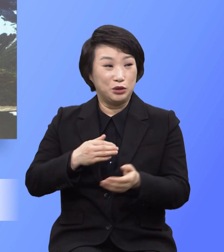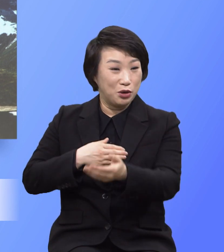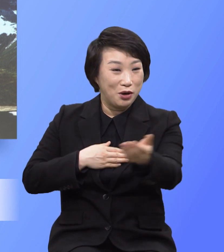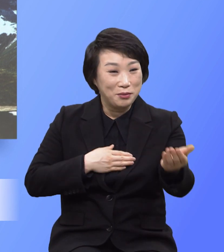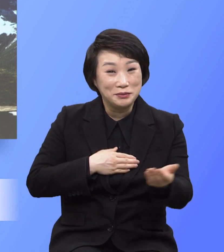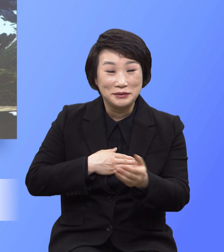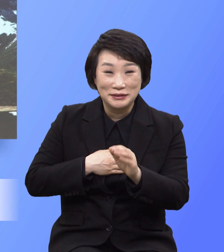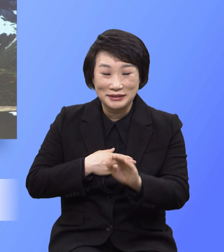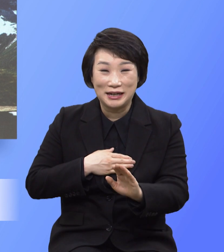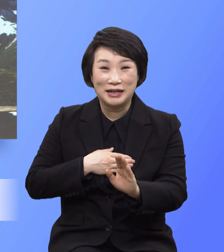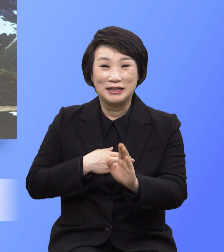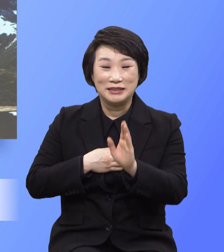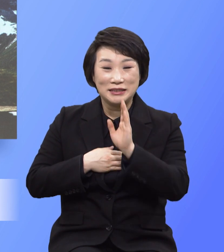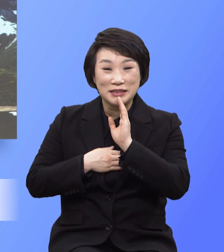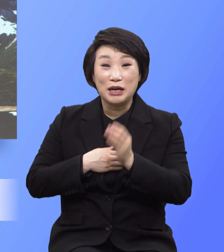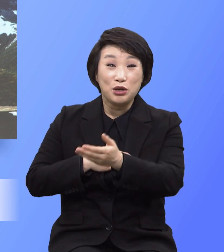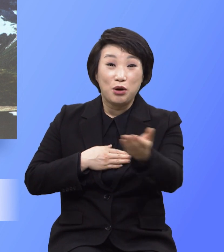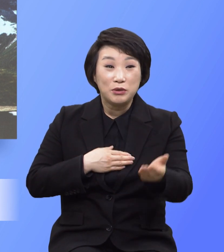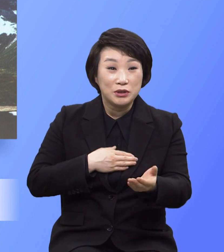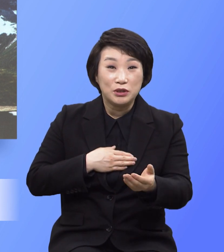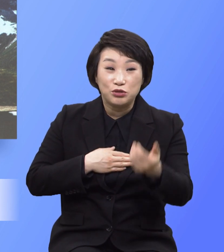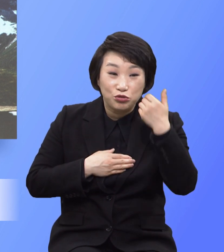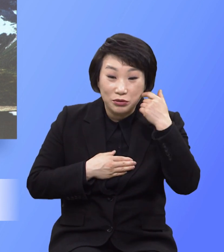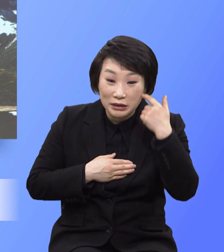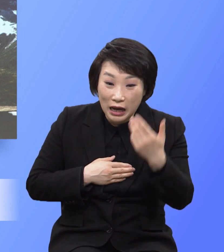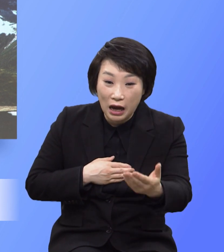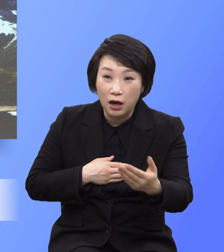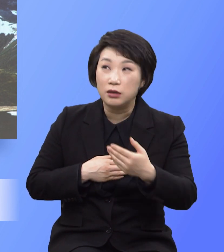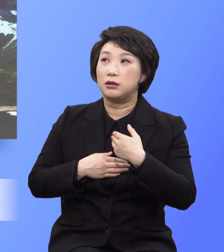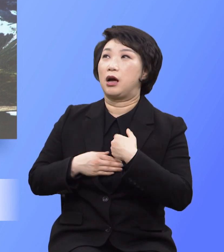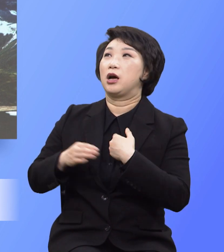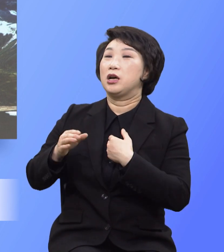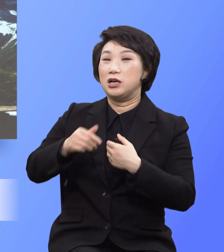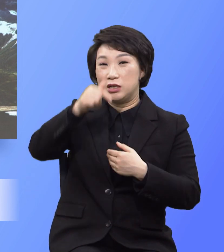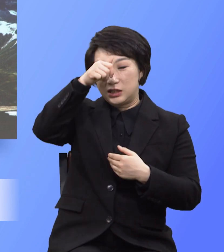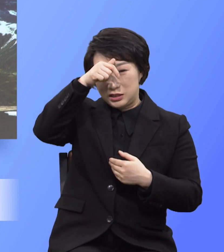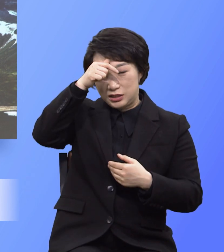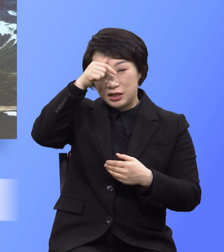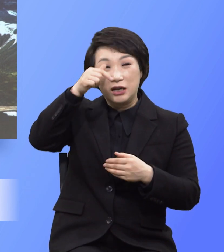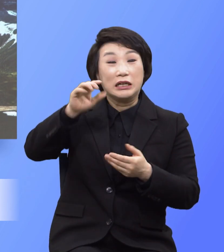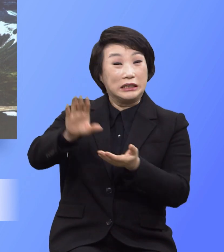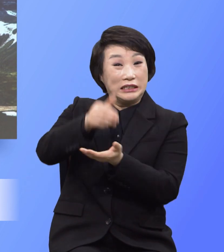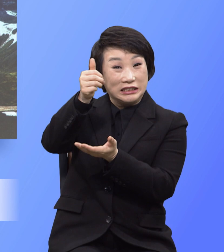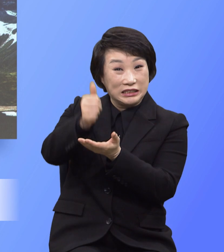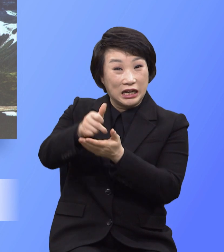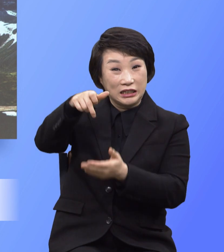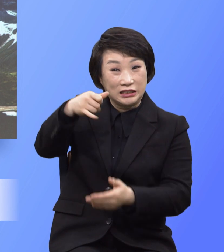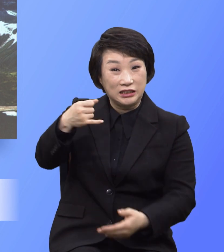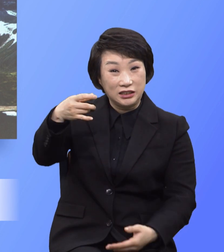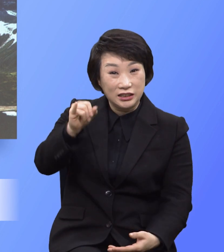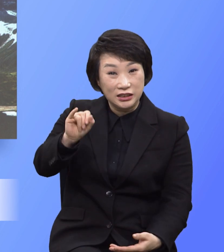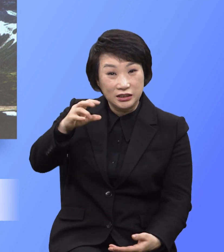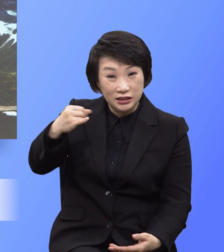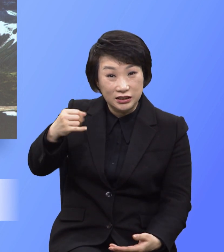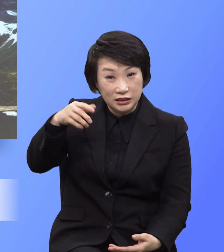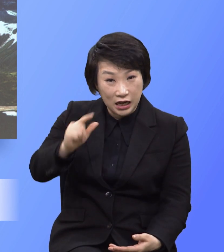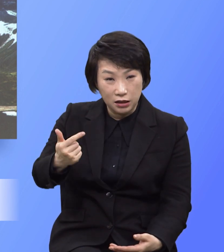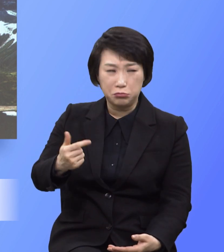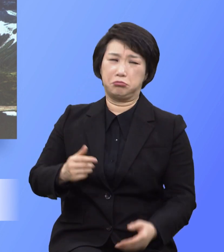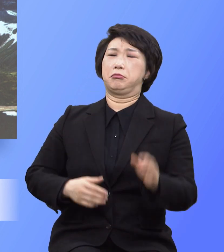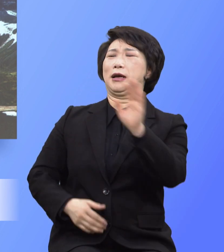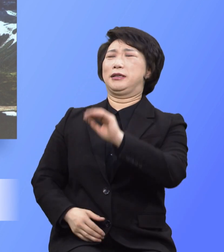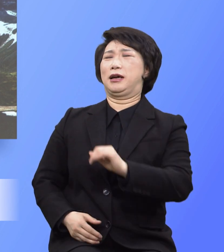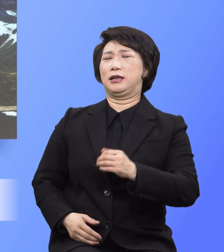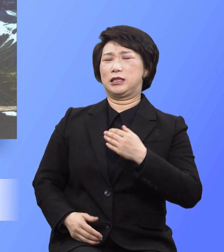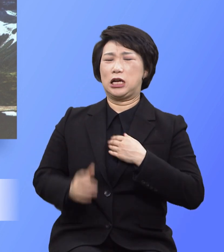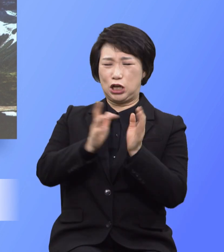여러분이 정말로 당신은 누구요? 나는 크리스찬입니다. No! 난 예수 믿는 사람입니다.